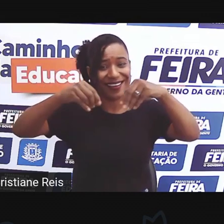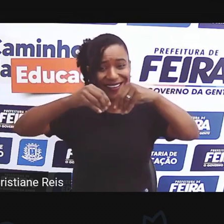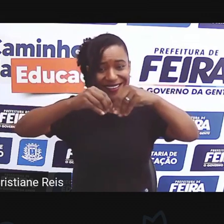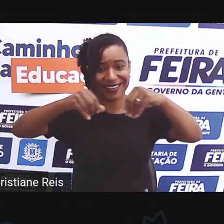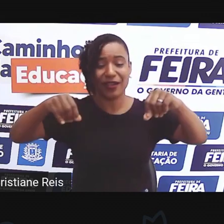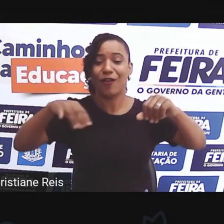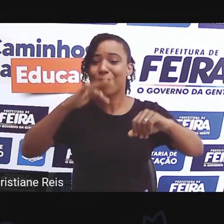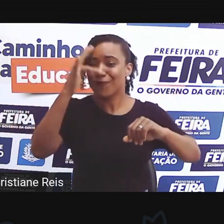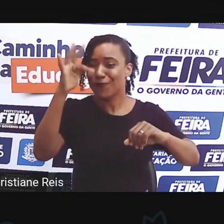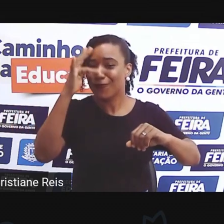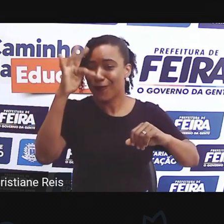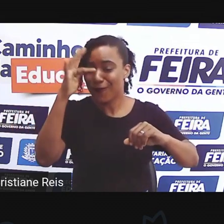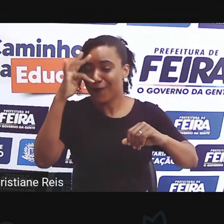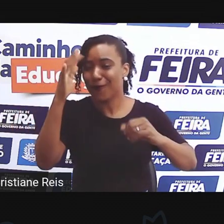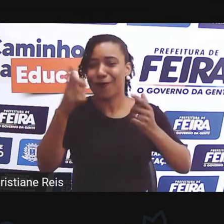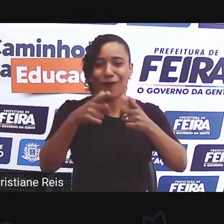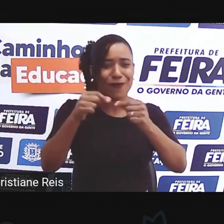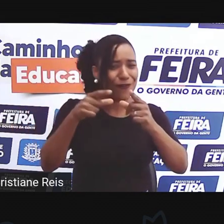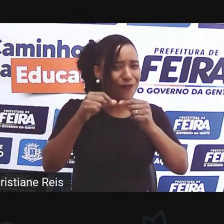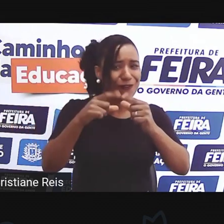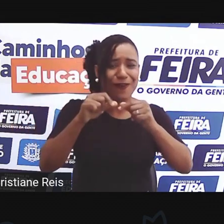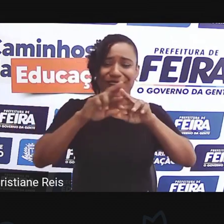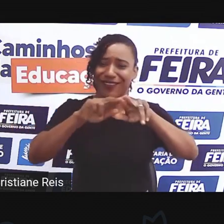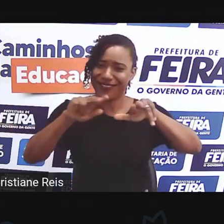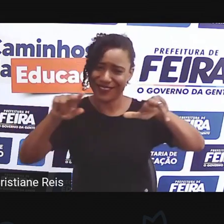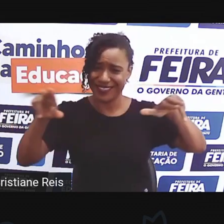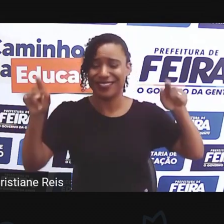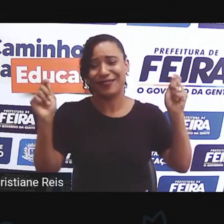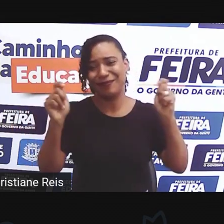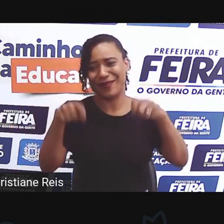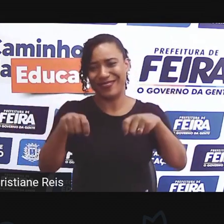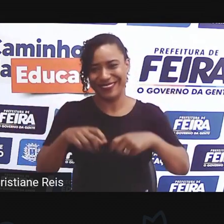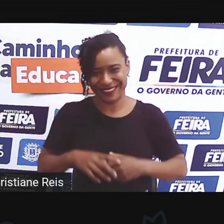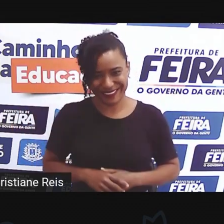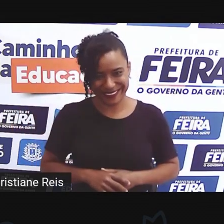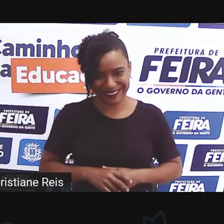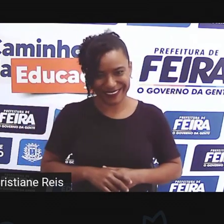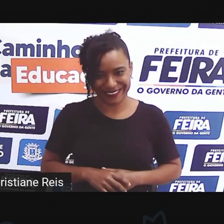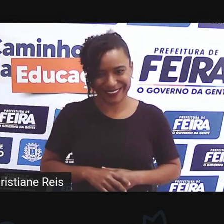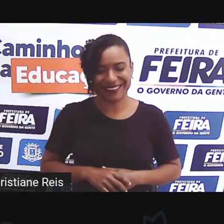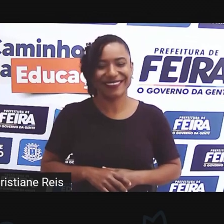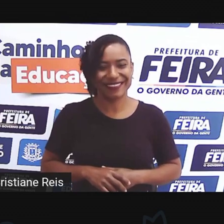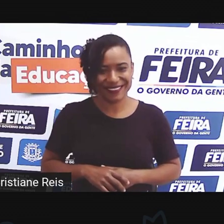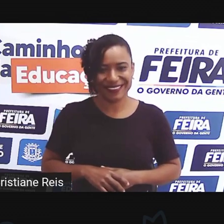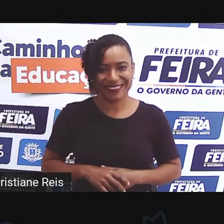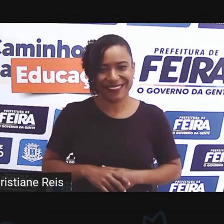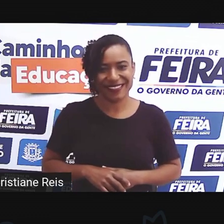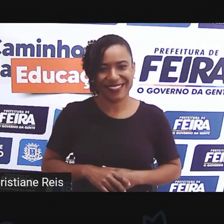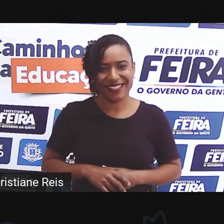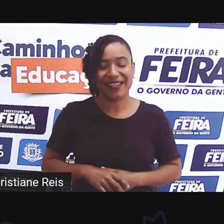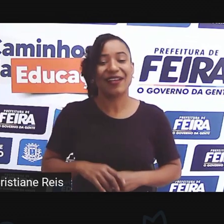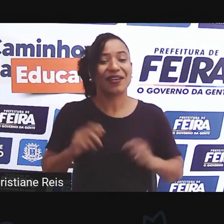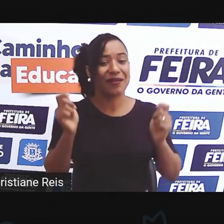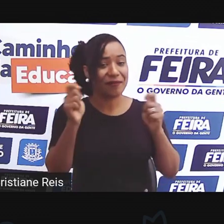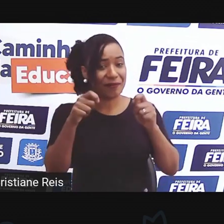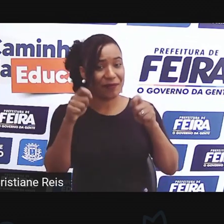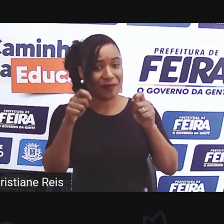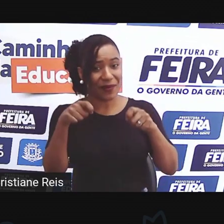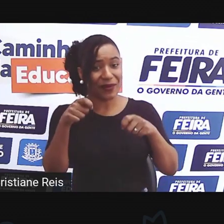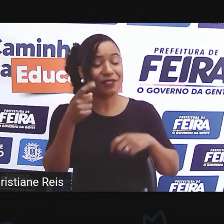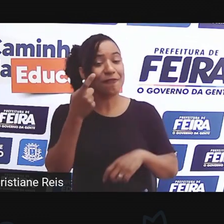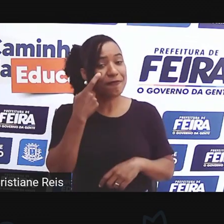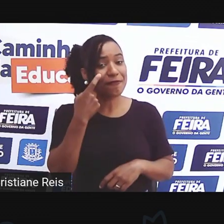Terra, flores, folhas, o que tiver por aí por perto, pelo quintal, na porta de casa. E vocês podem me contar